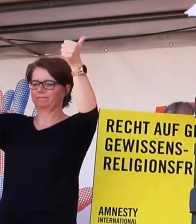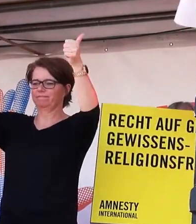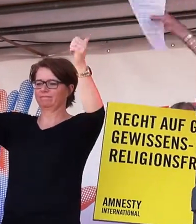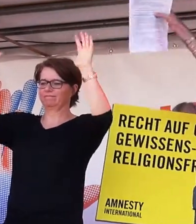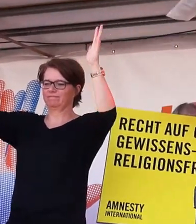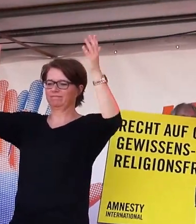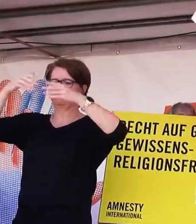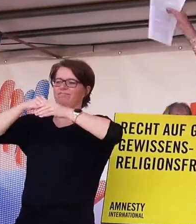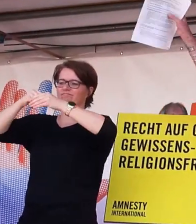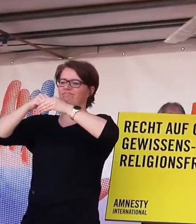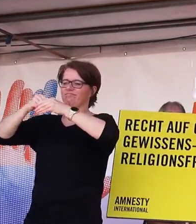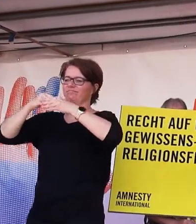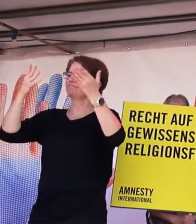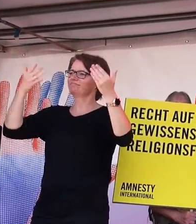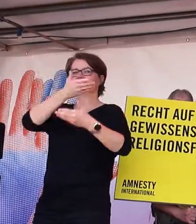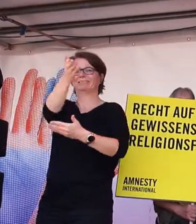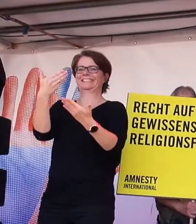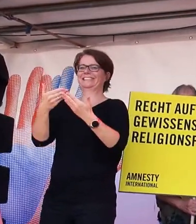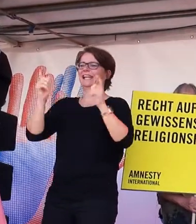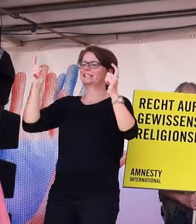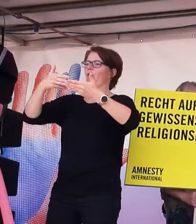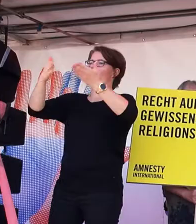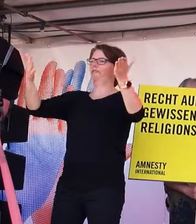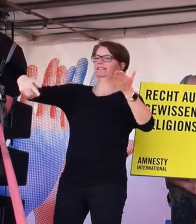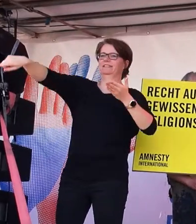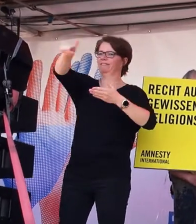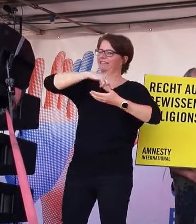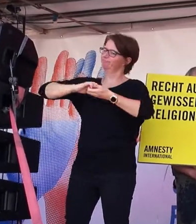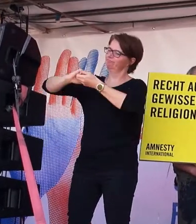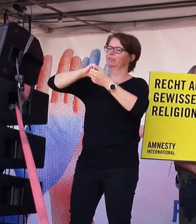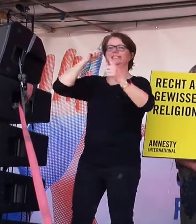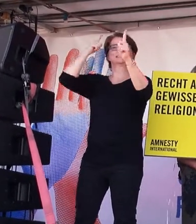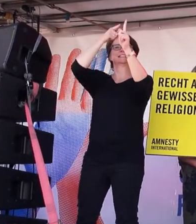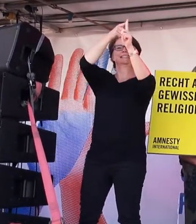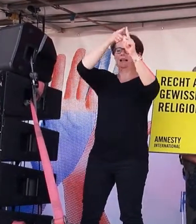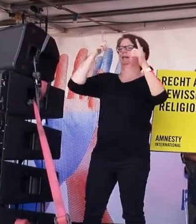offenen Gesellschaft und ihr Komplizen für die Sache der Menschenrechte.